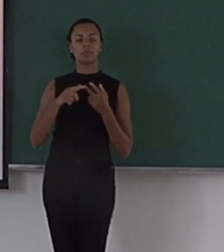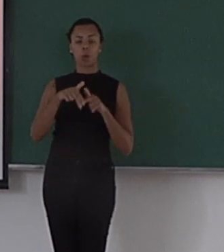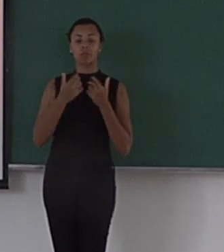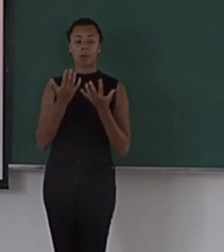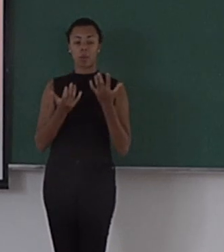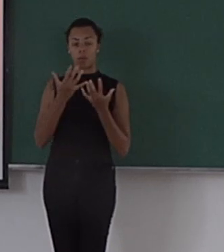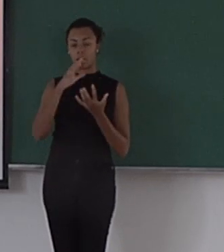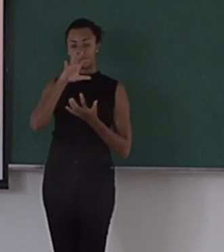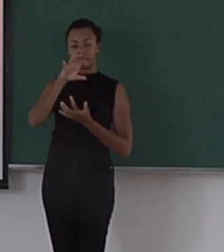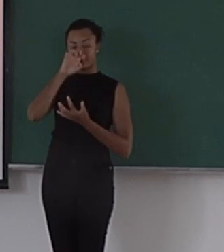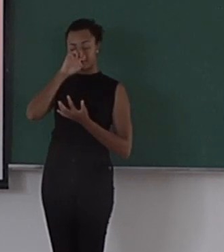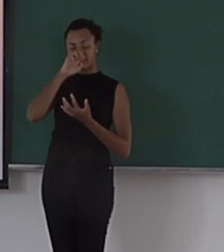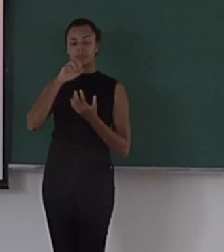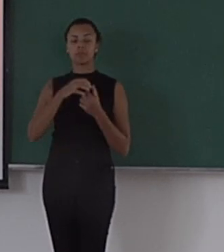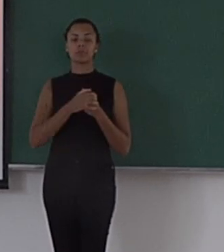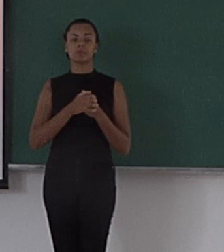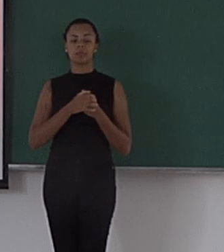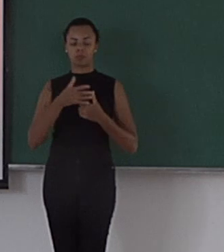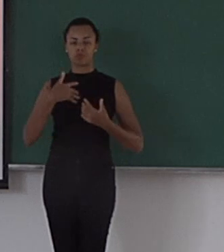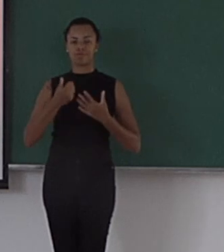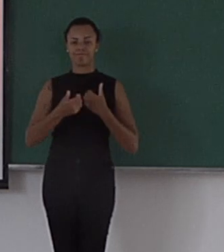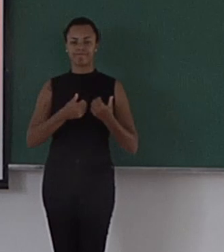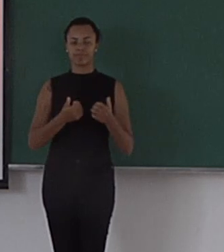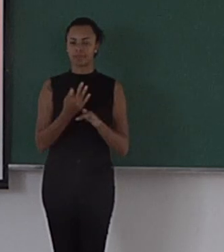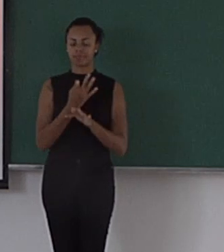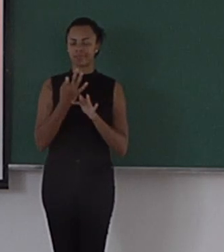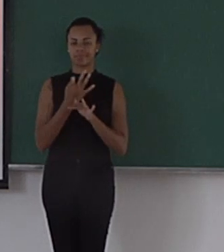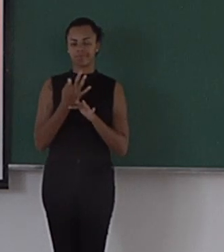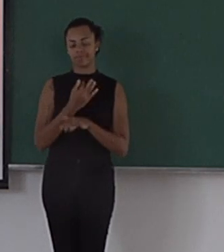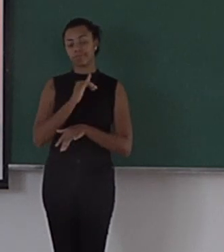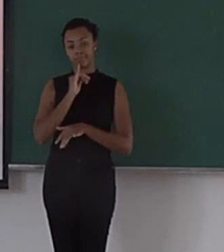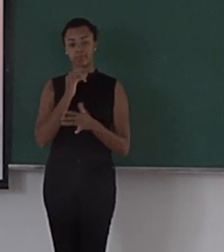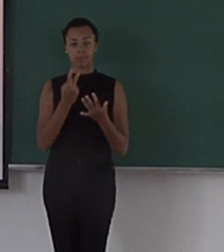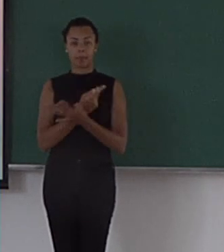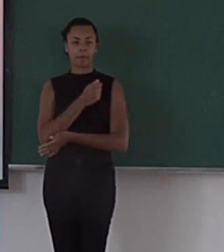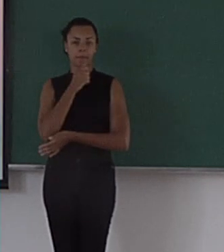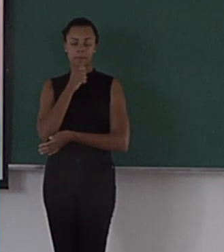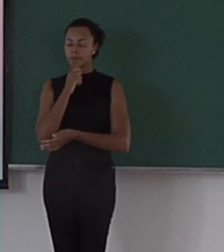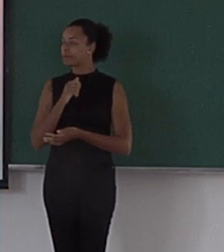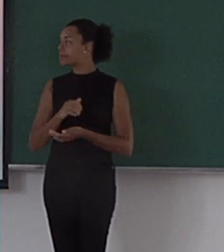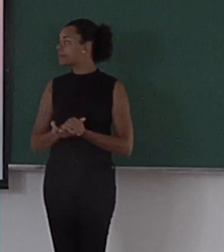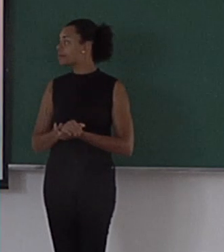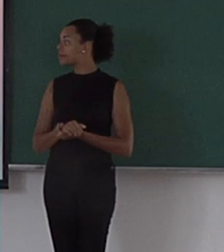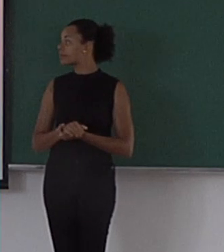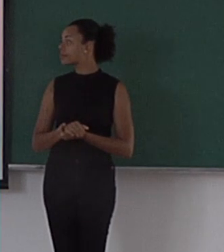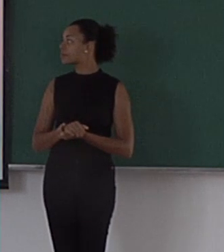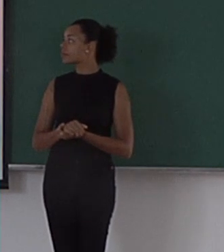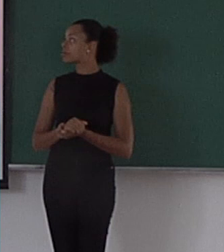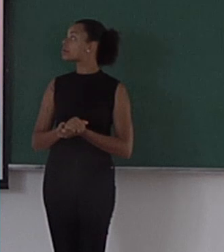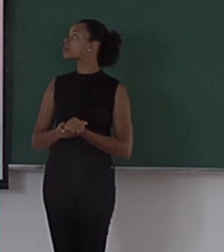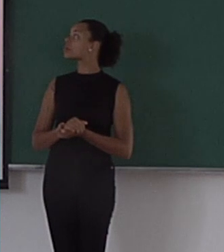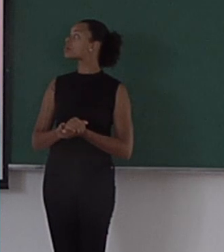mesmo, né, sequestro das proteínas. Infelizmente isso acontece. São essas classificações as mais